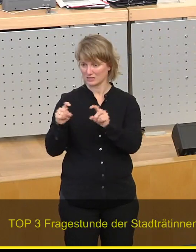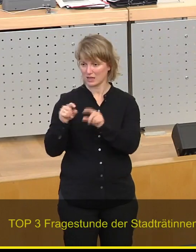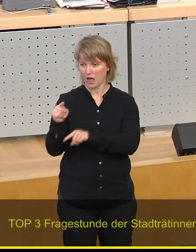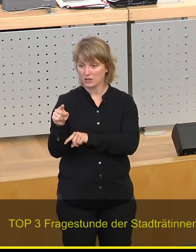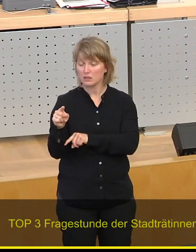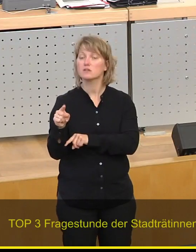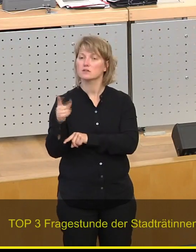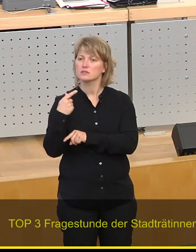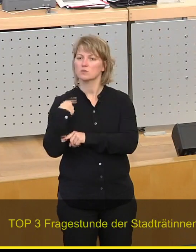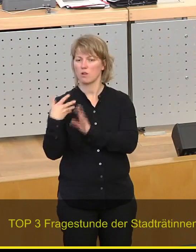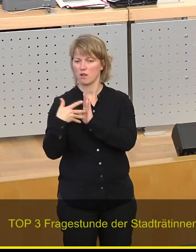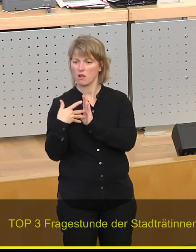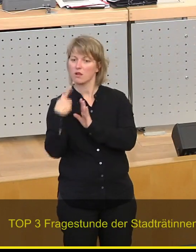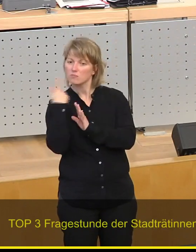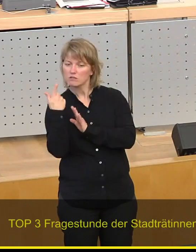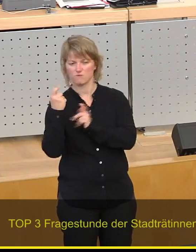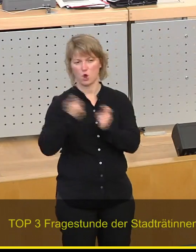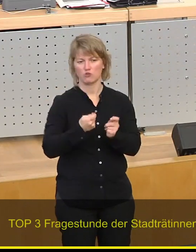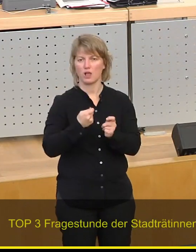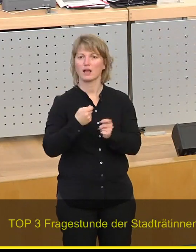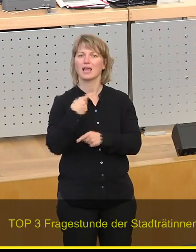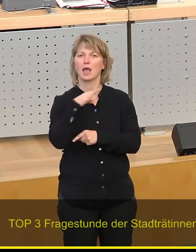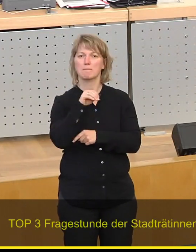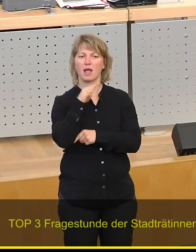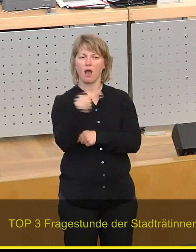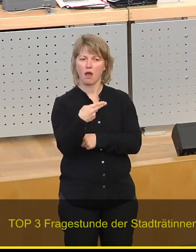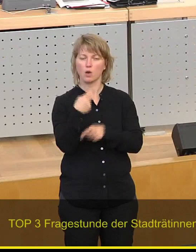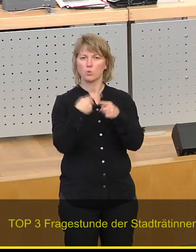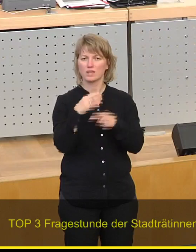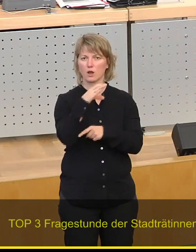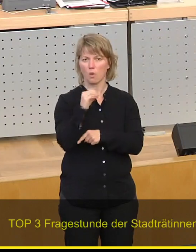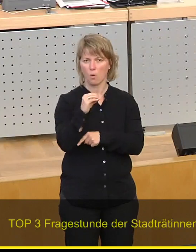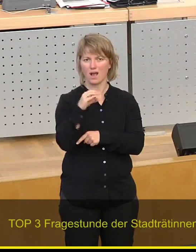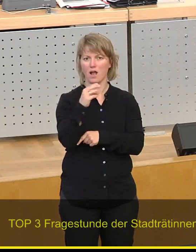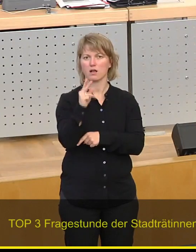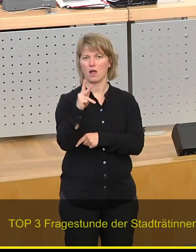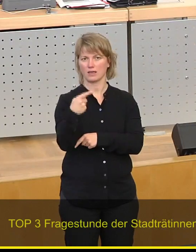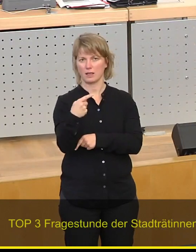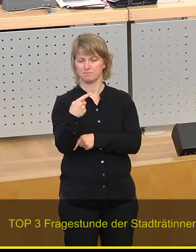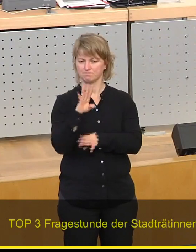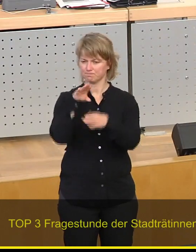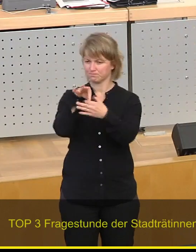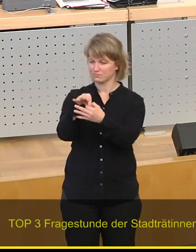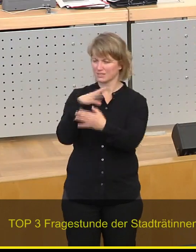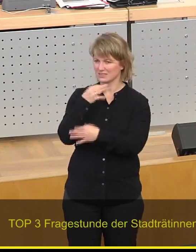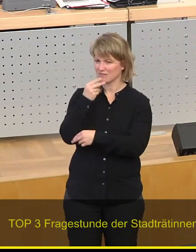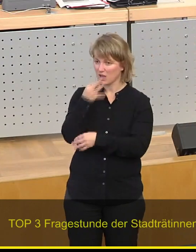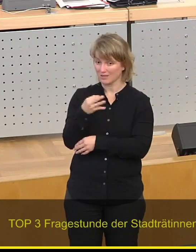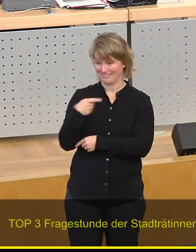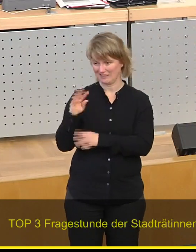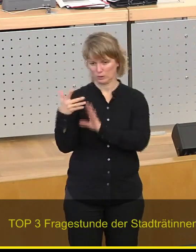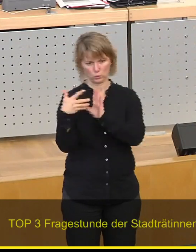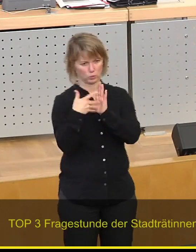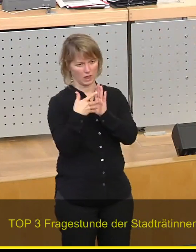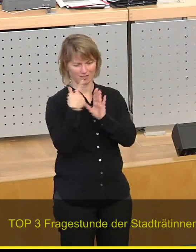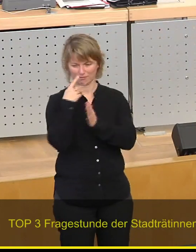einer GmbH und Co. KG vor. Und dazu hätte ich erstmal zwei Fragen. Ich würde sie einfach vorlesen. Die erste: Wie teuer genau war dieses